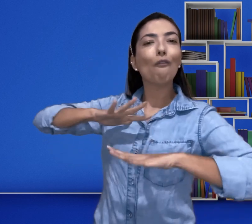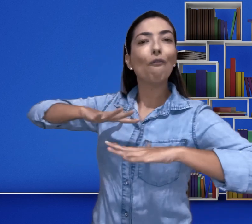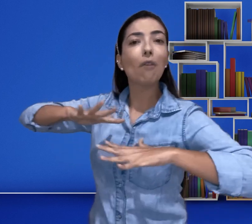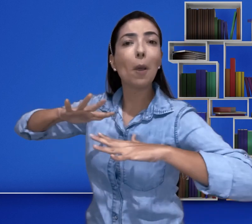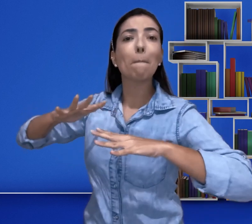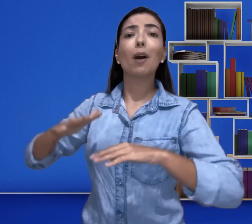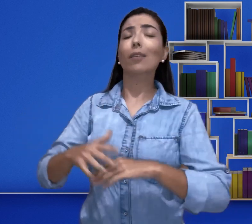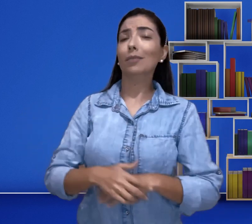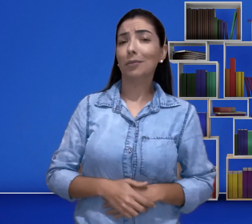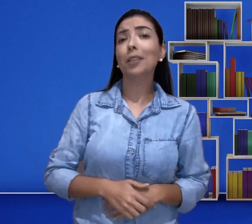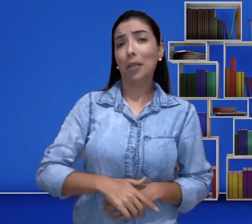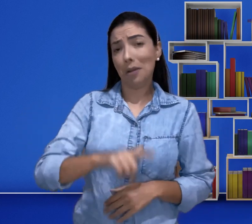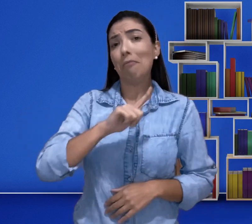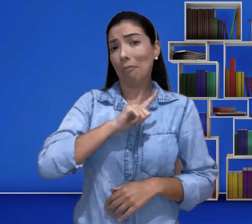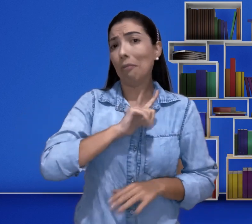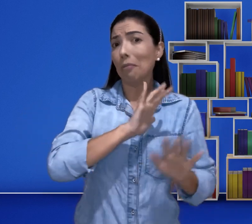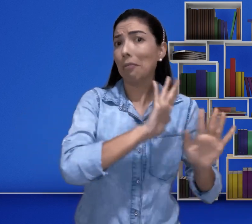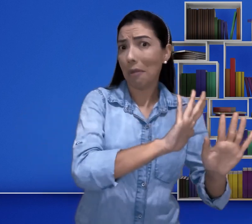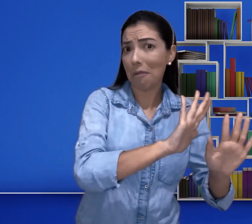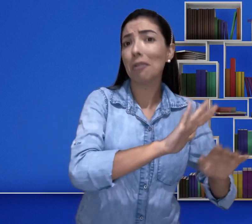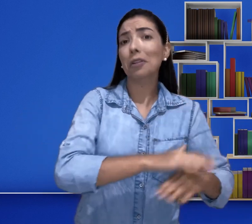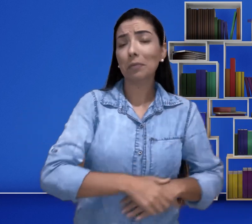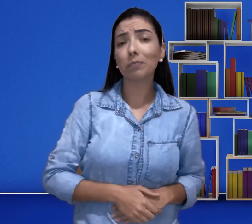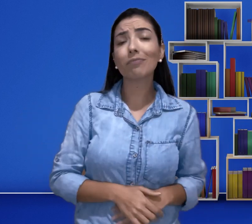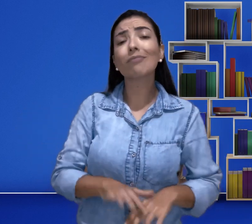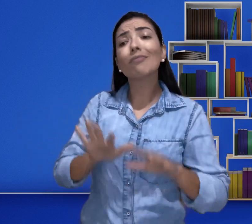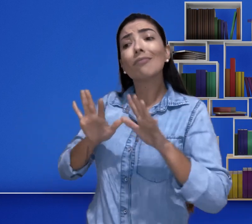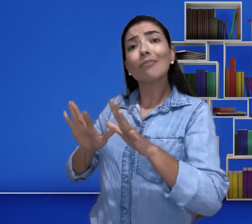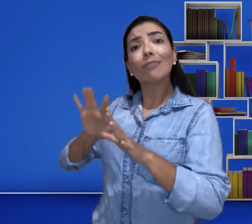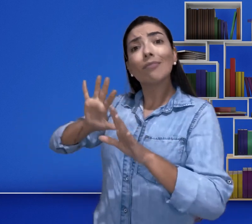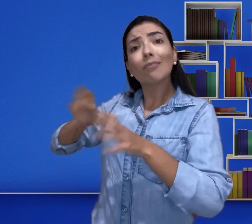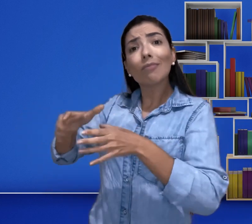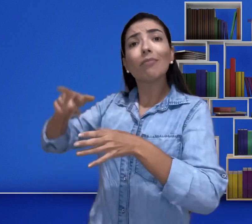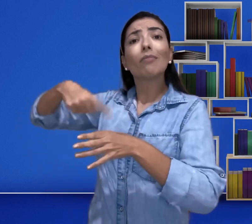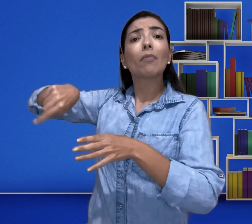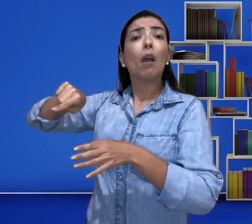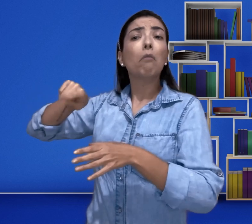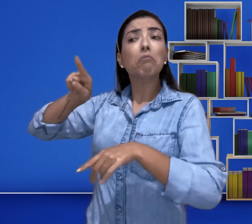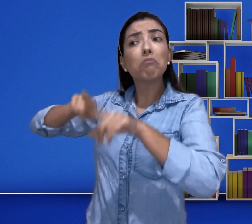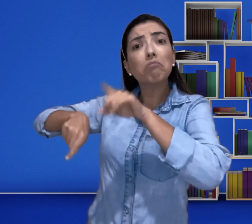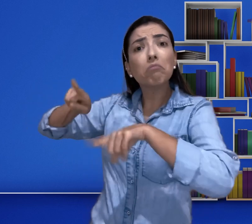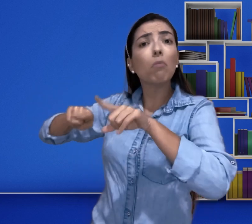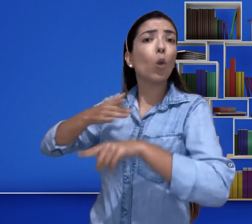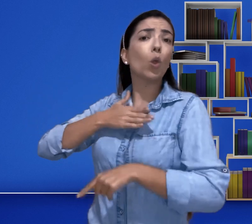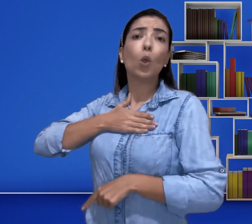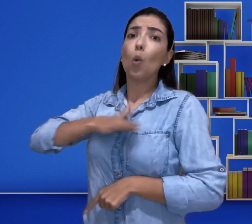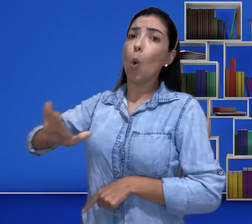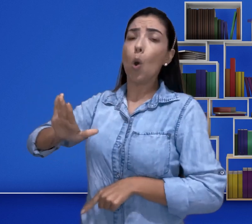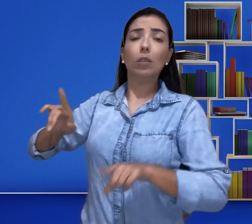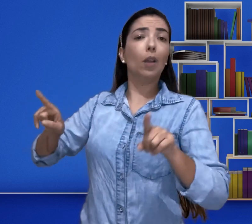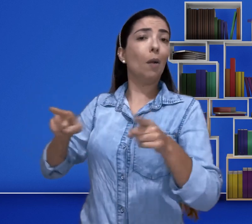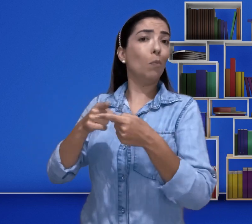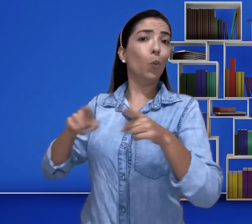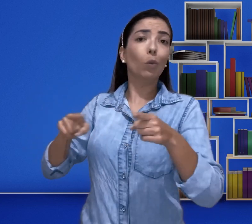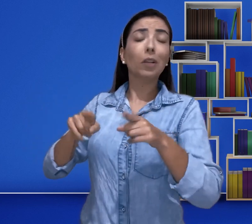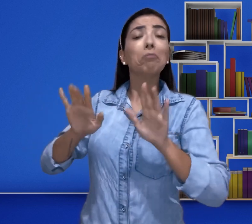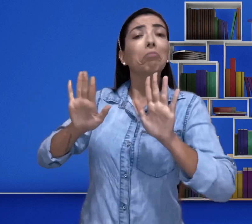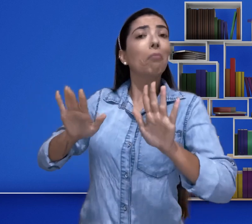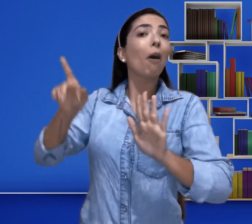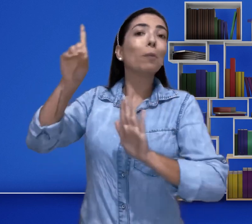pouco. Sim, porém existe uma parte de surdos que não gosta de música. Ok,